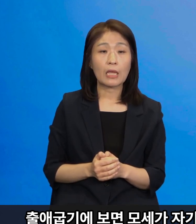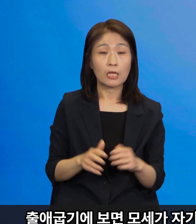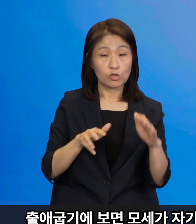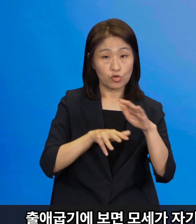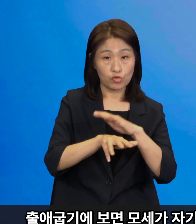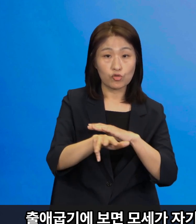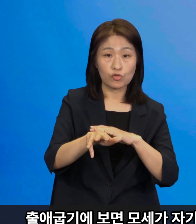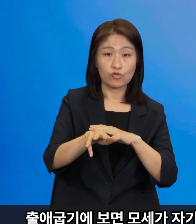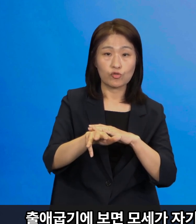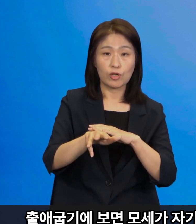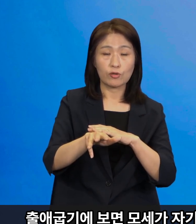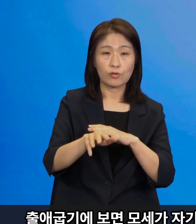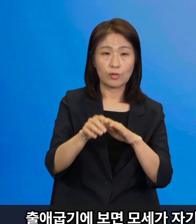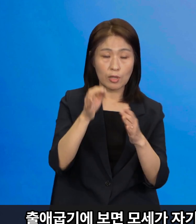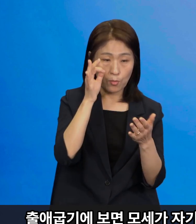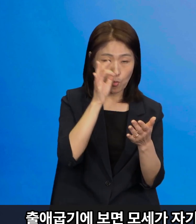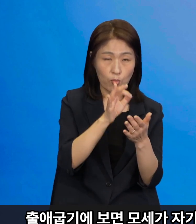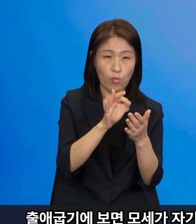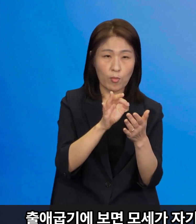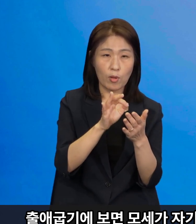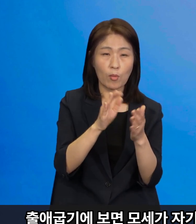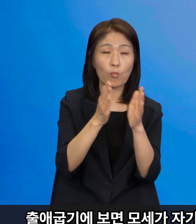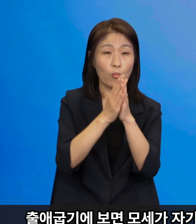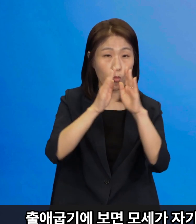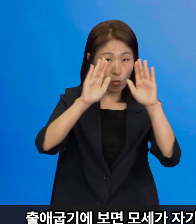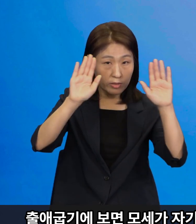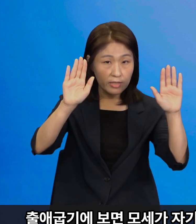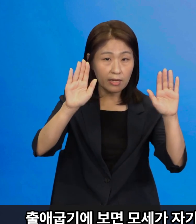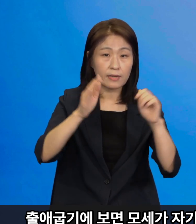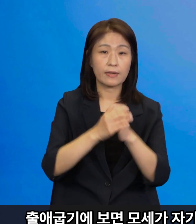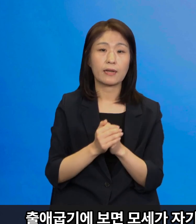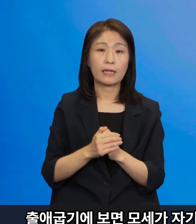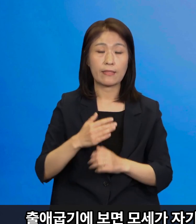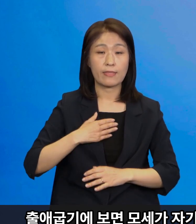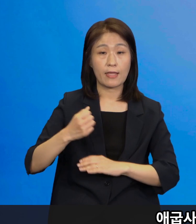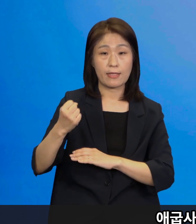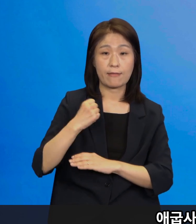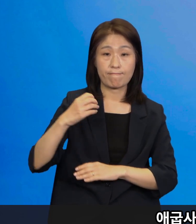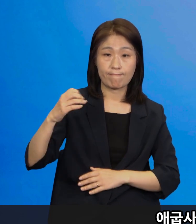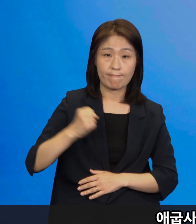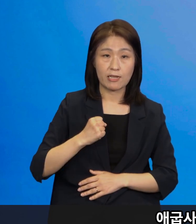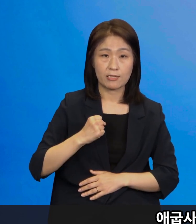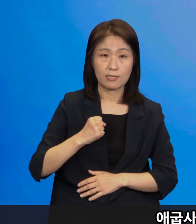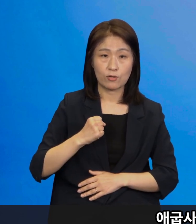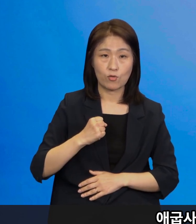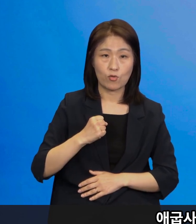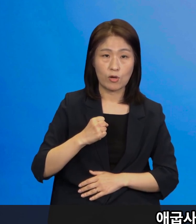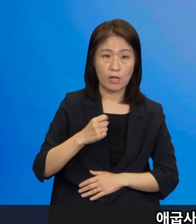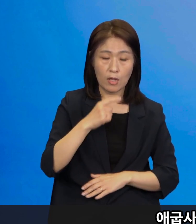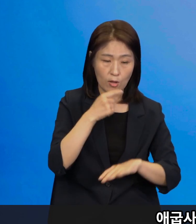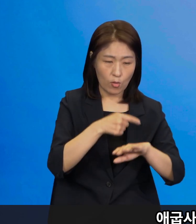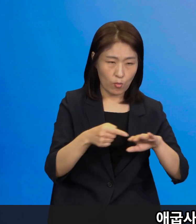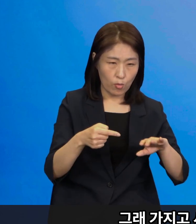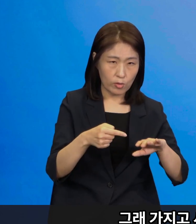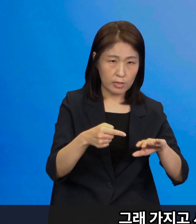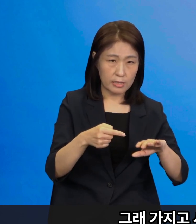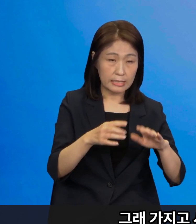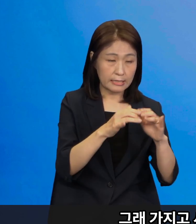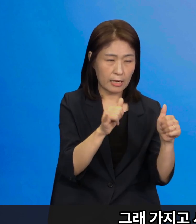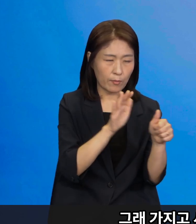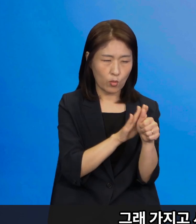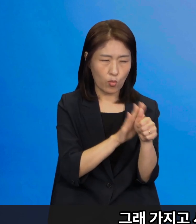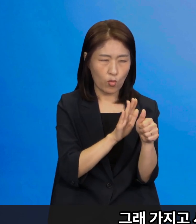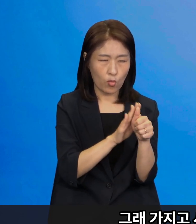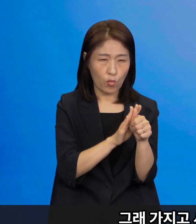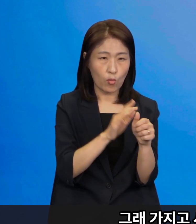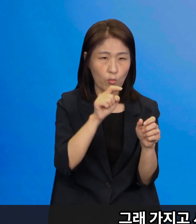모세가 자기가 자기 힘으로 자기 동족을 구원하겠다고 하다가 애굽 사람은 쳐서 죽입니다.